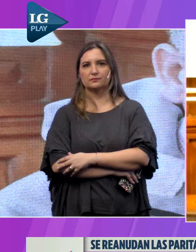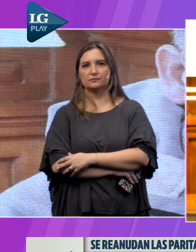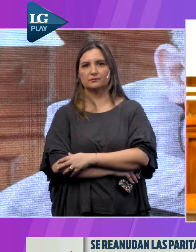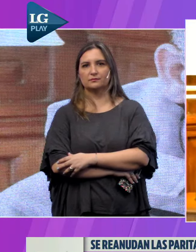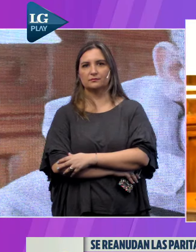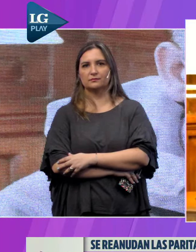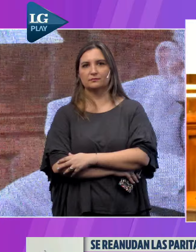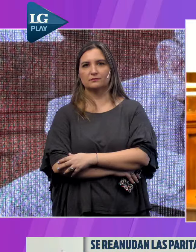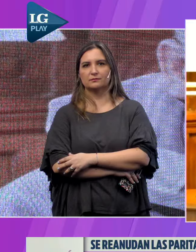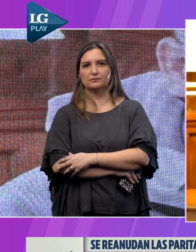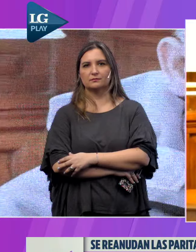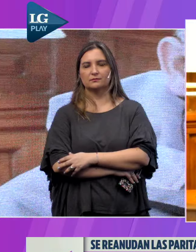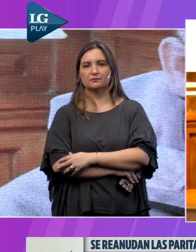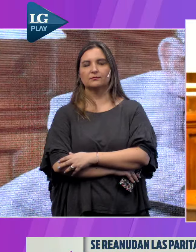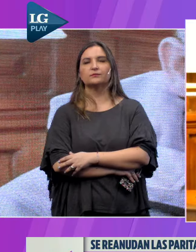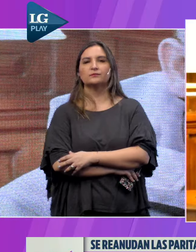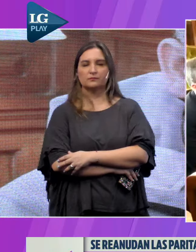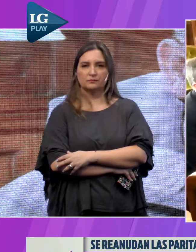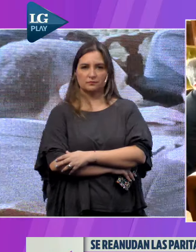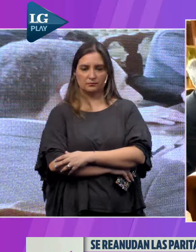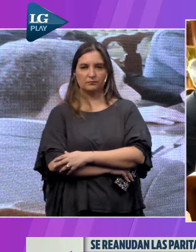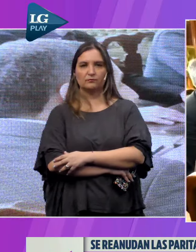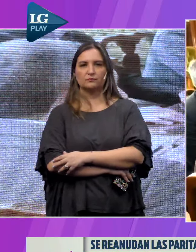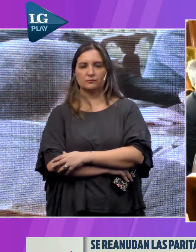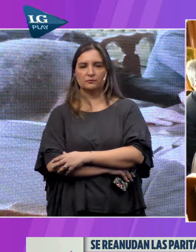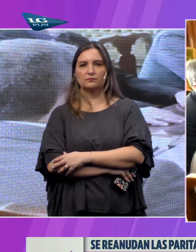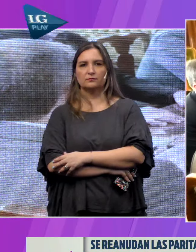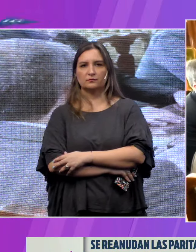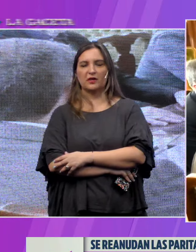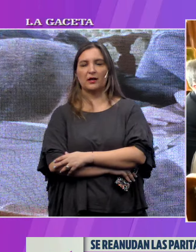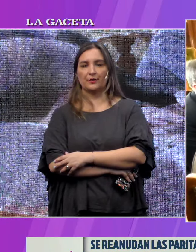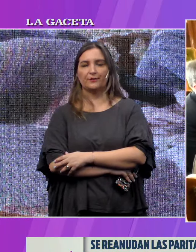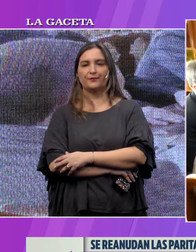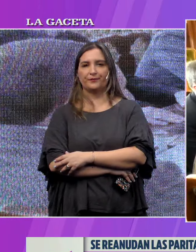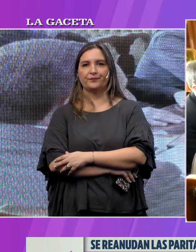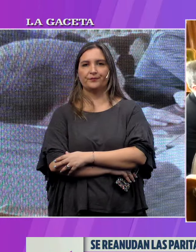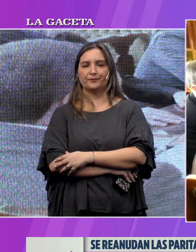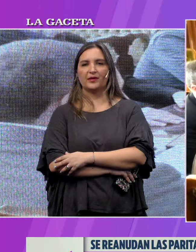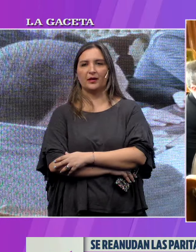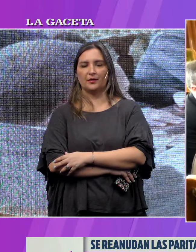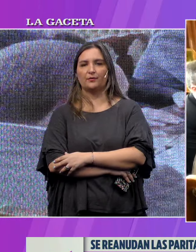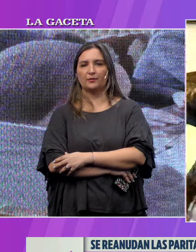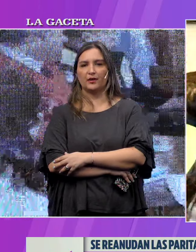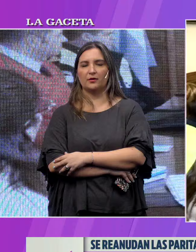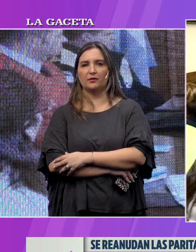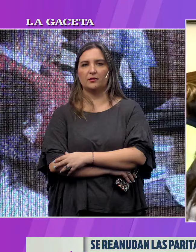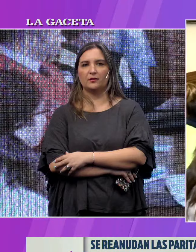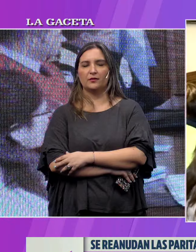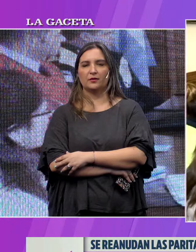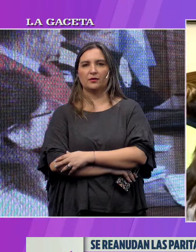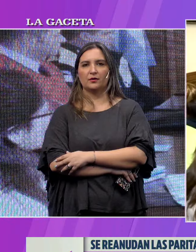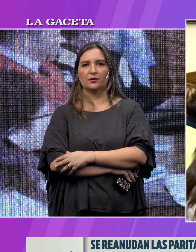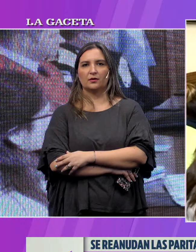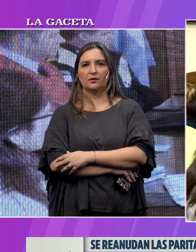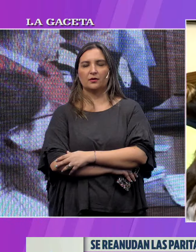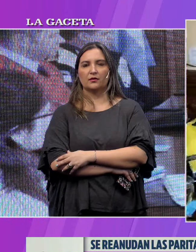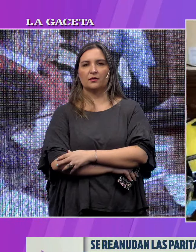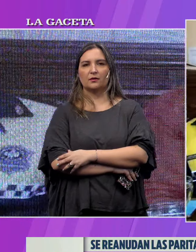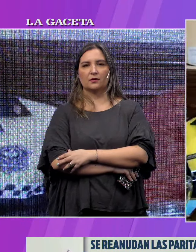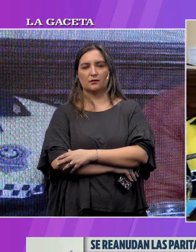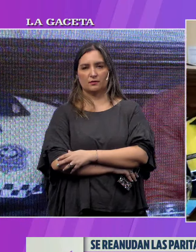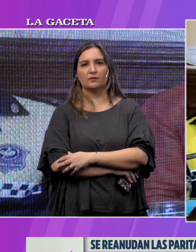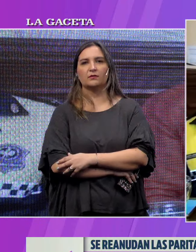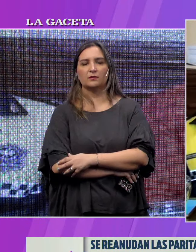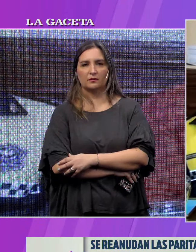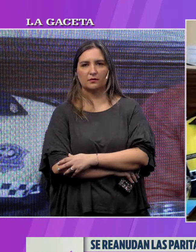mismas condiciones o necesidades. Son variables. Claro. Pero si resumimos,